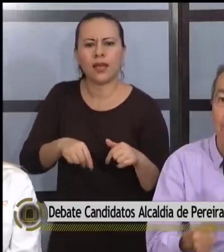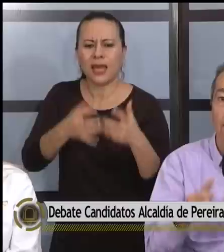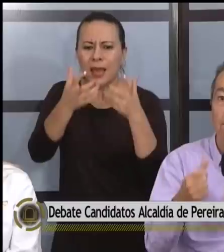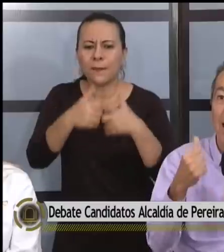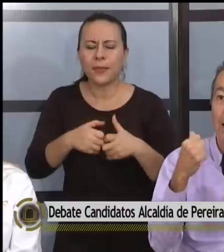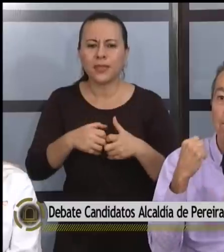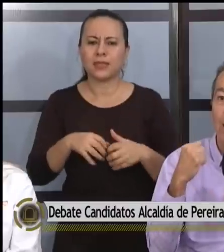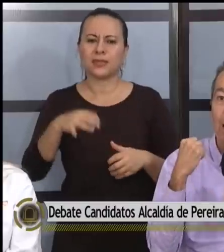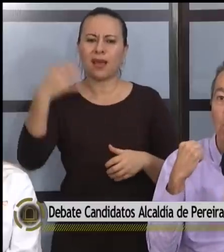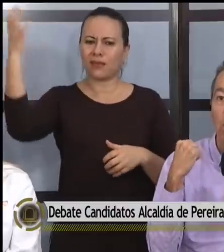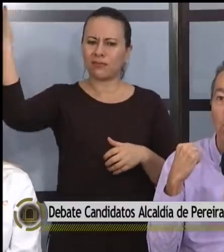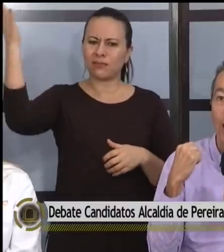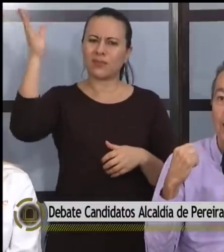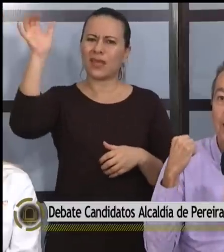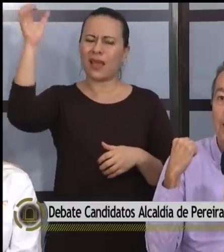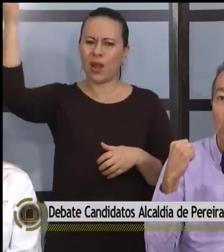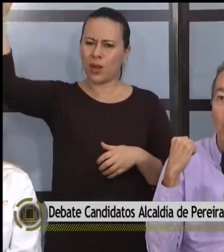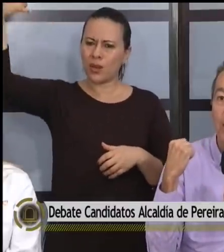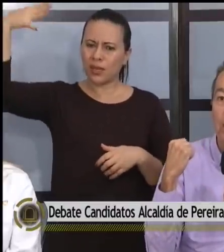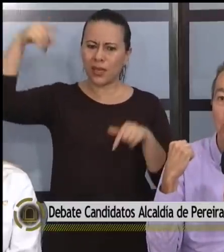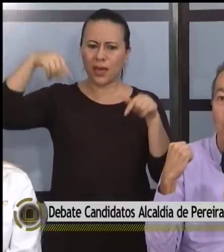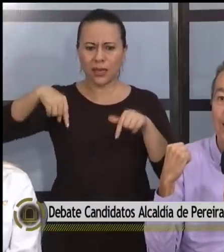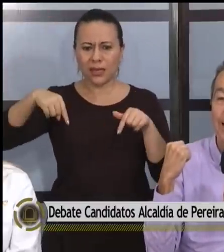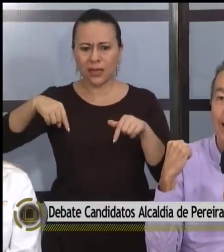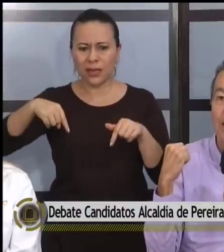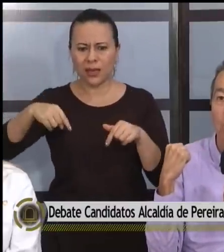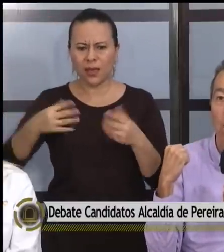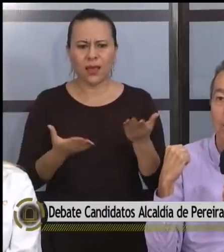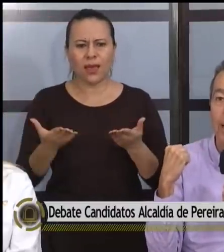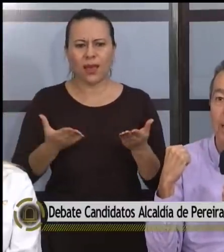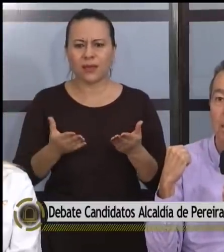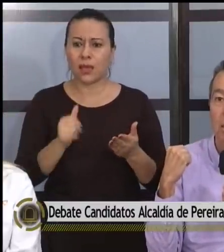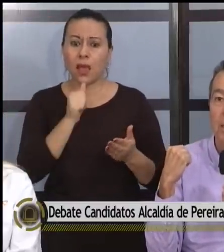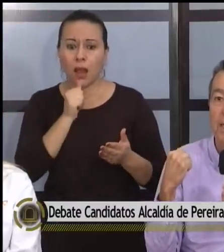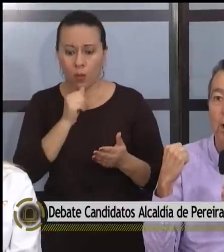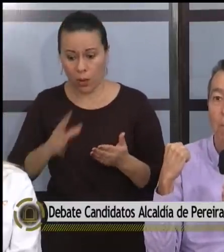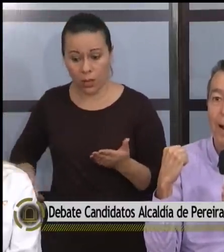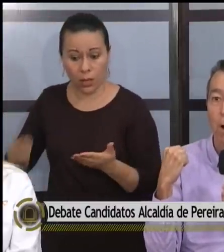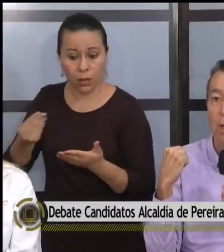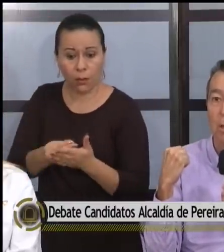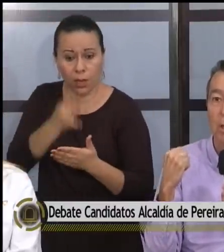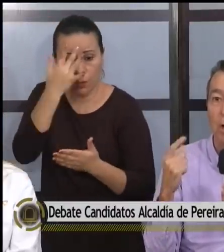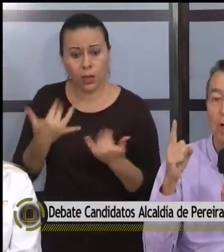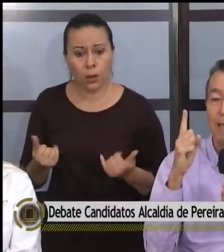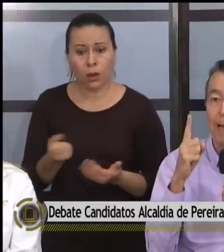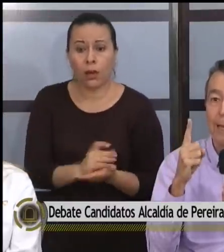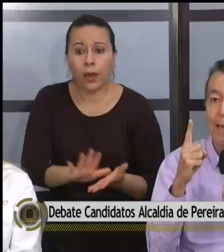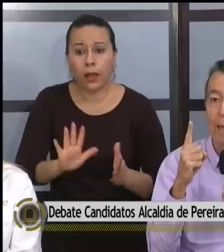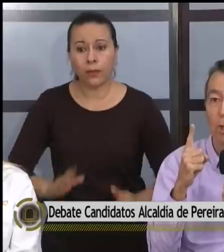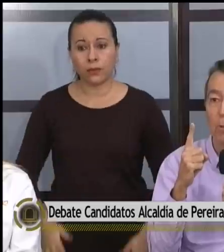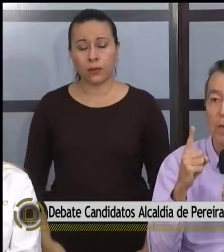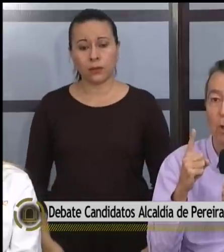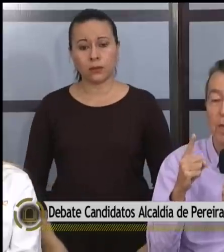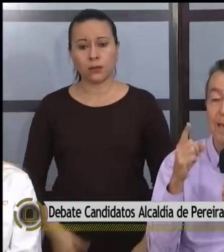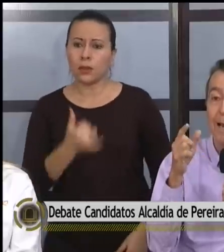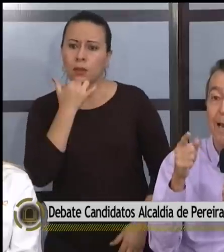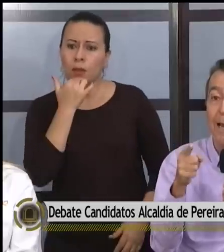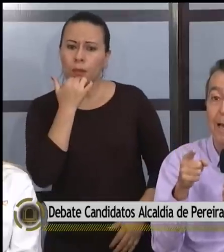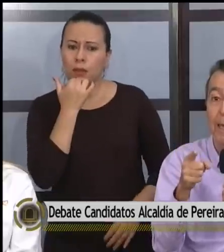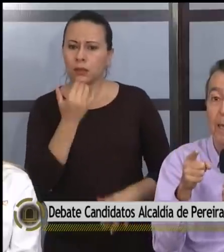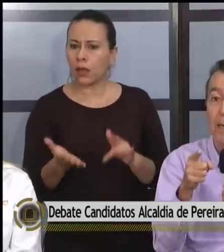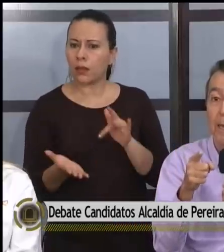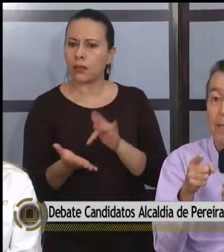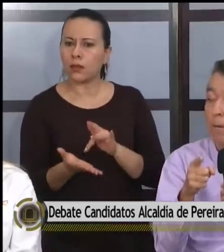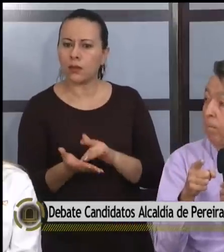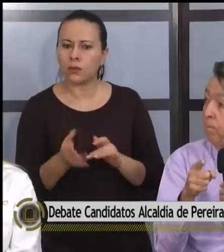Energía de Pereira, pague por el agua cruda que toma del canal de Nuevo Libaré y que no paga hoy. Nos está quedando debiendo y la